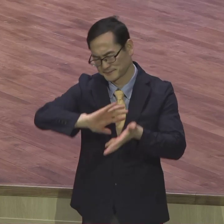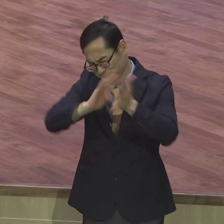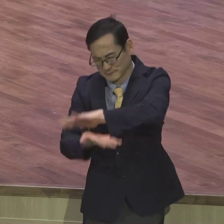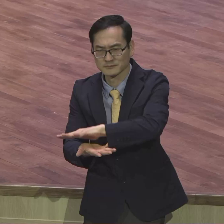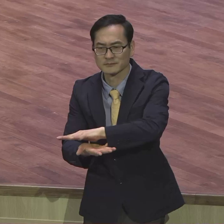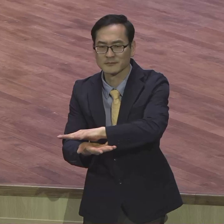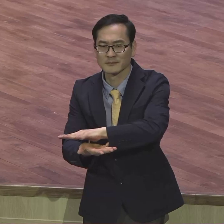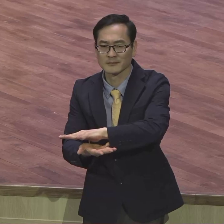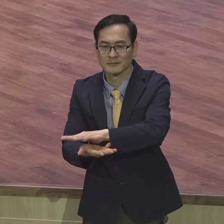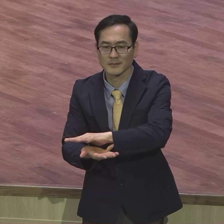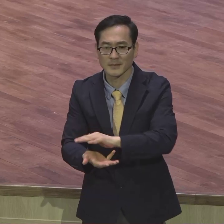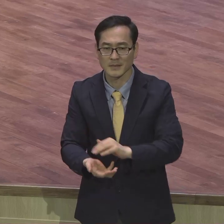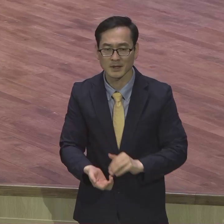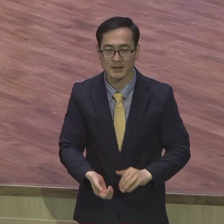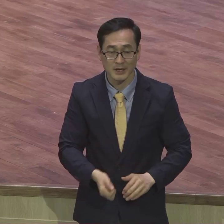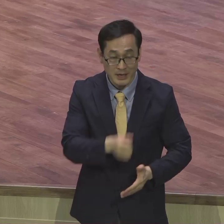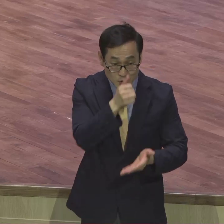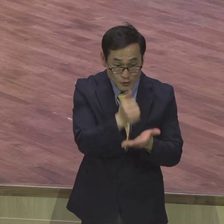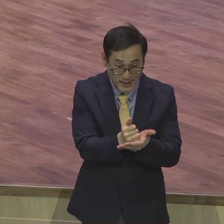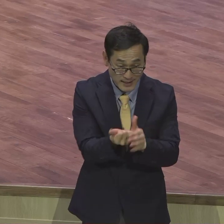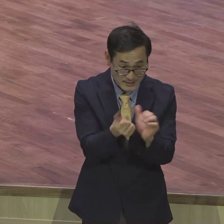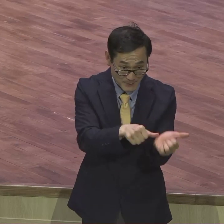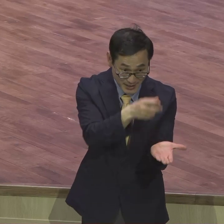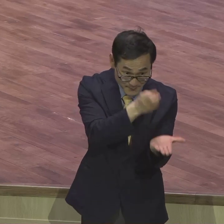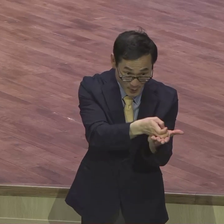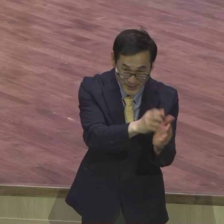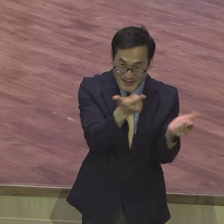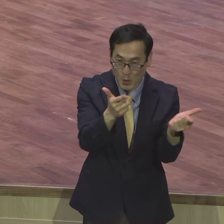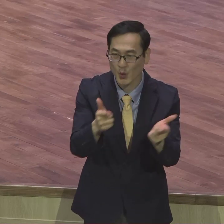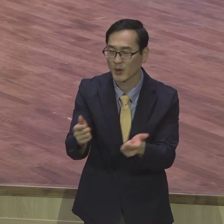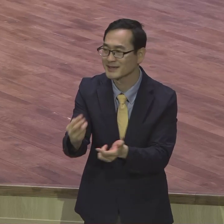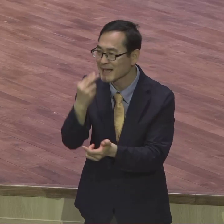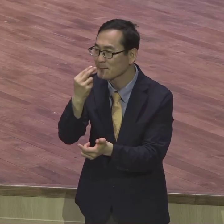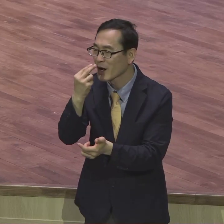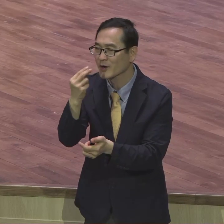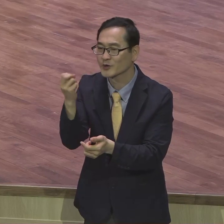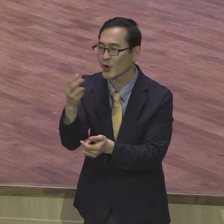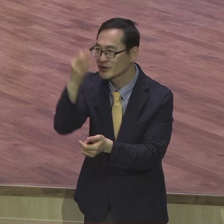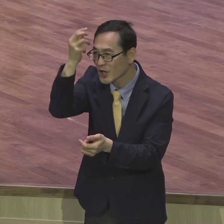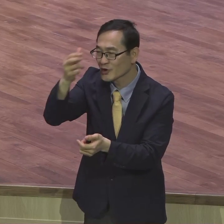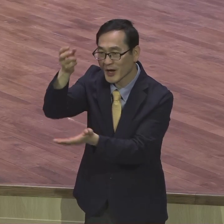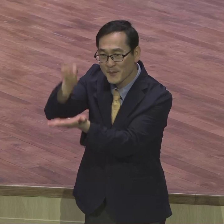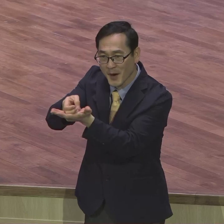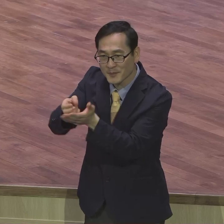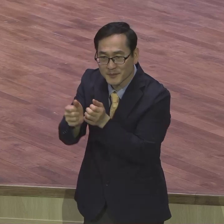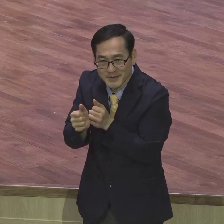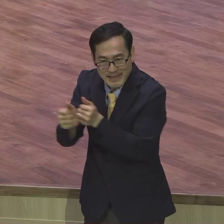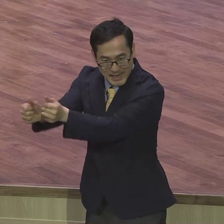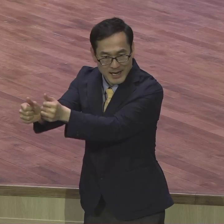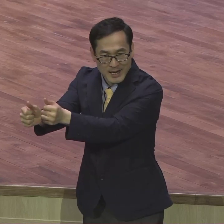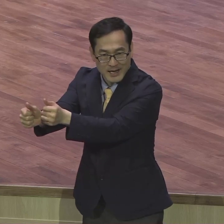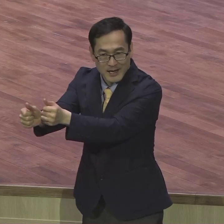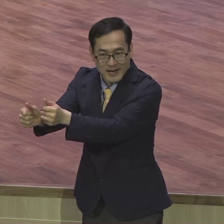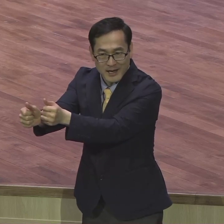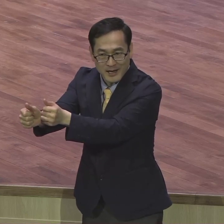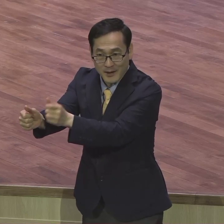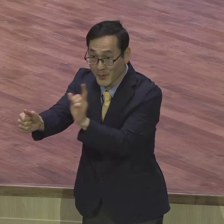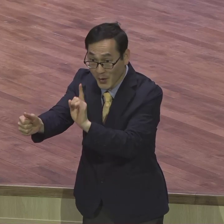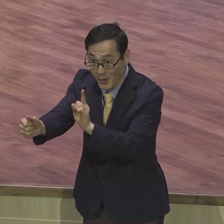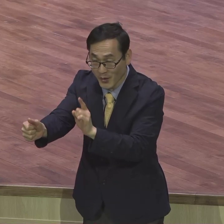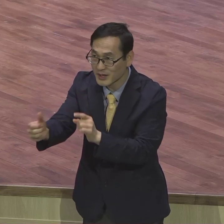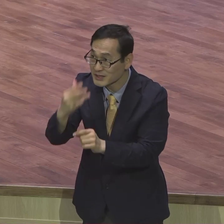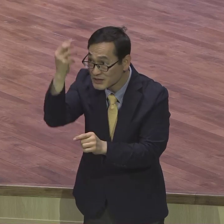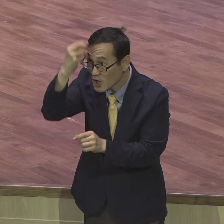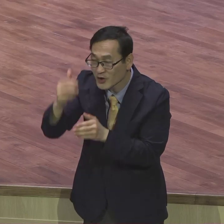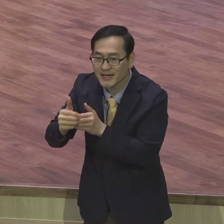죄와 사임법이 아니고 생명과 성의의 법 이게 뭐예요? 생명과 성의의 법을 따른다. 이게 뭐냐고요? 성령의